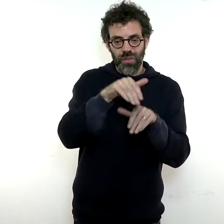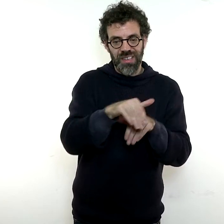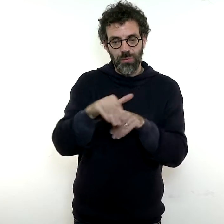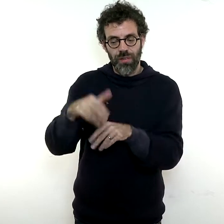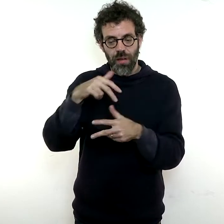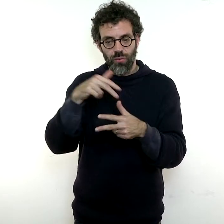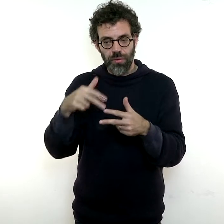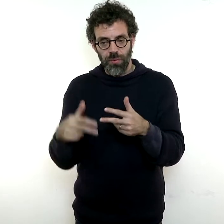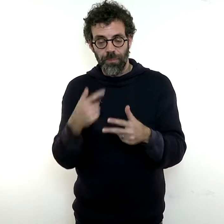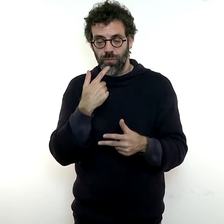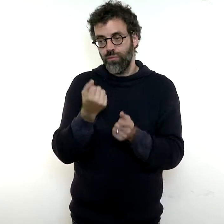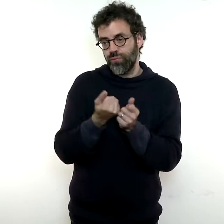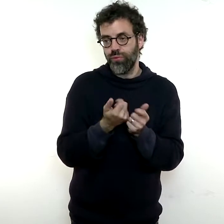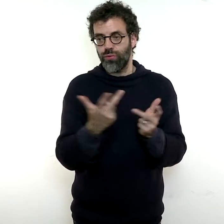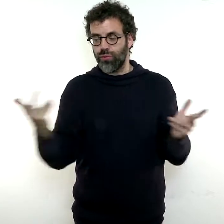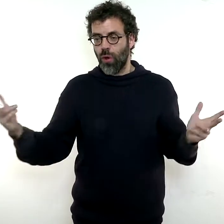multiconfessionnel.